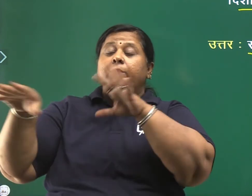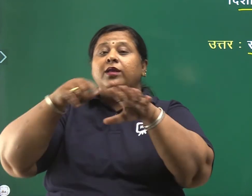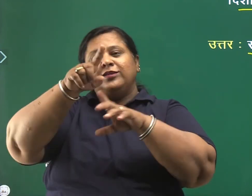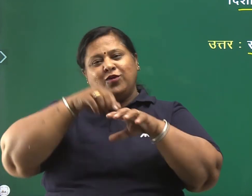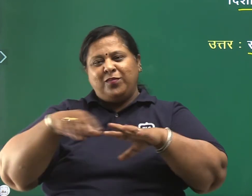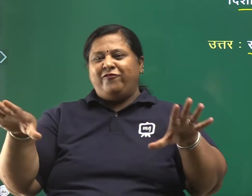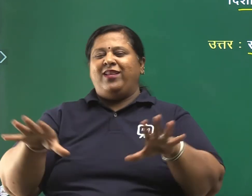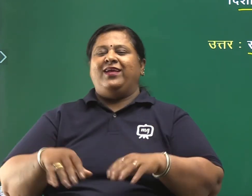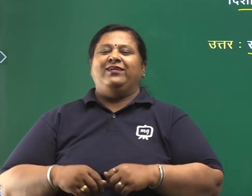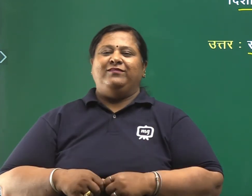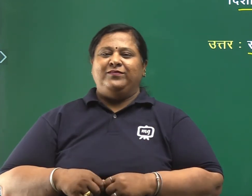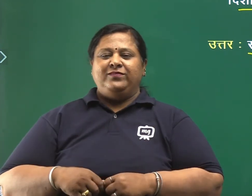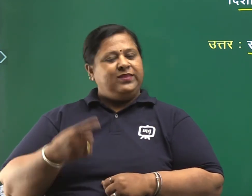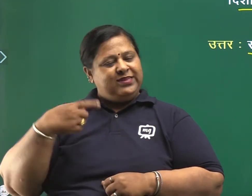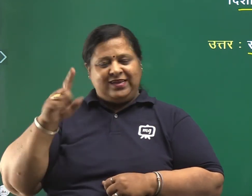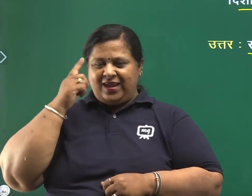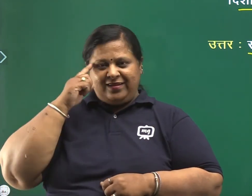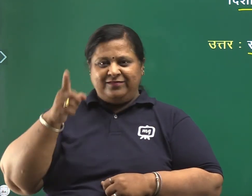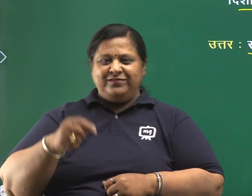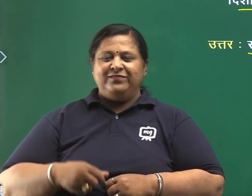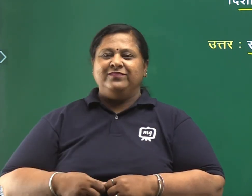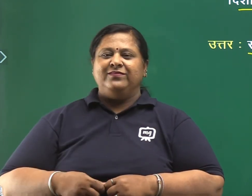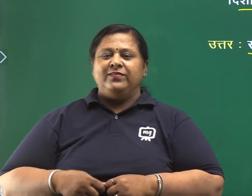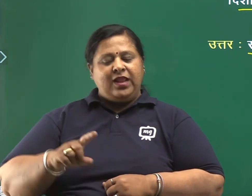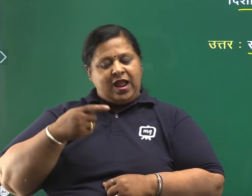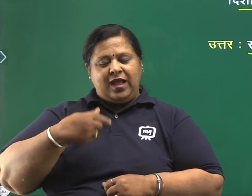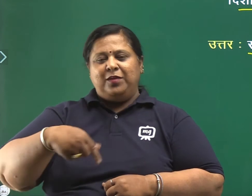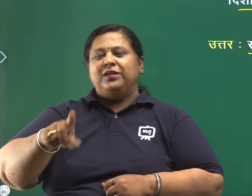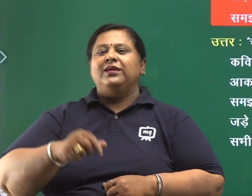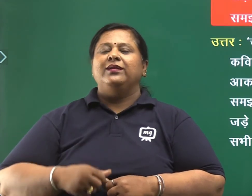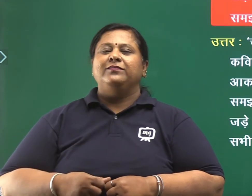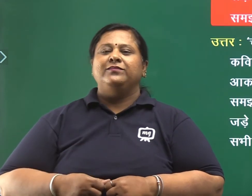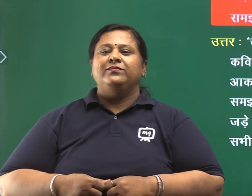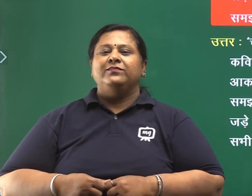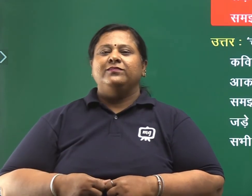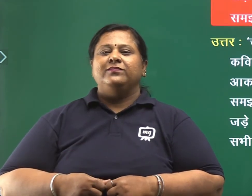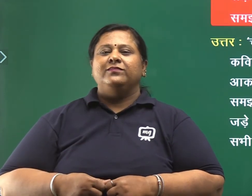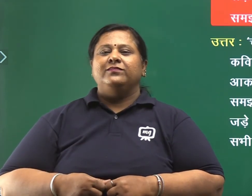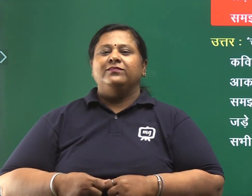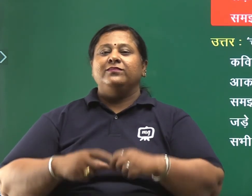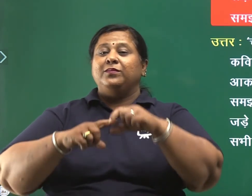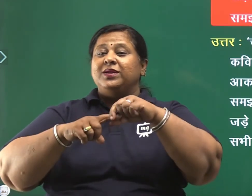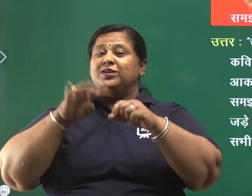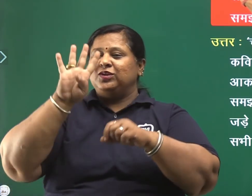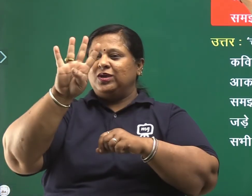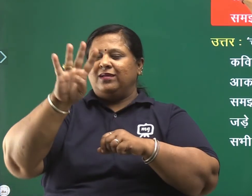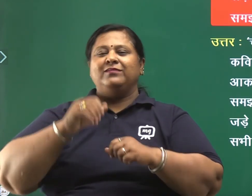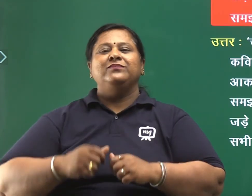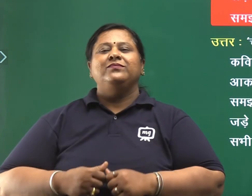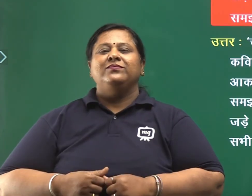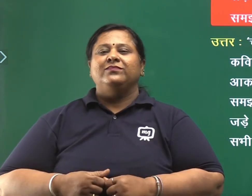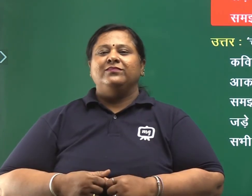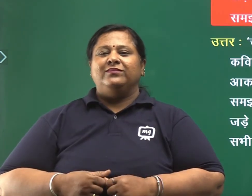में। ठीक है, आगे बढ़ते हैं। प्रश्न 4,